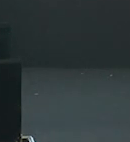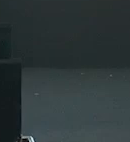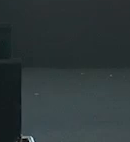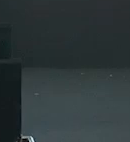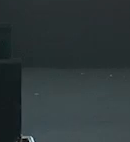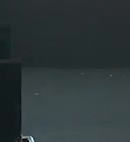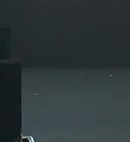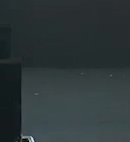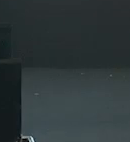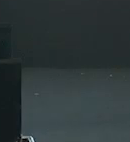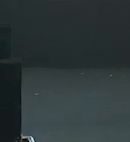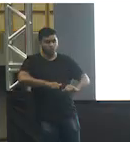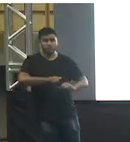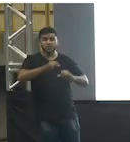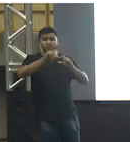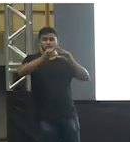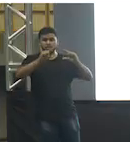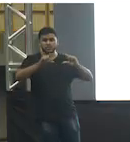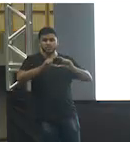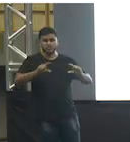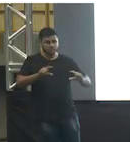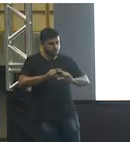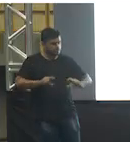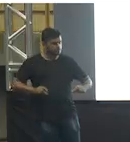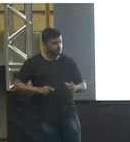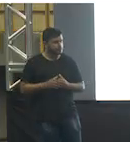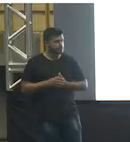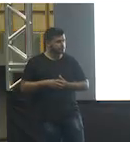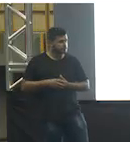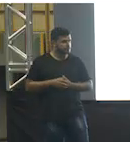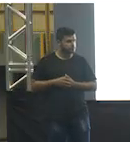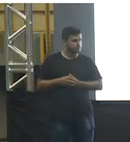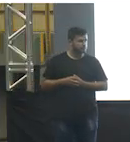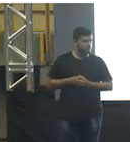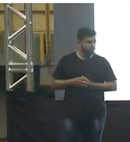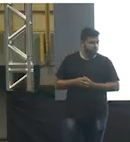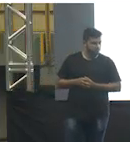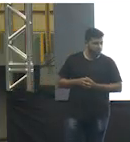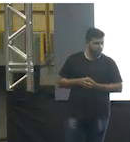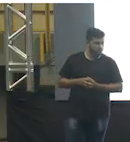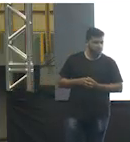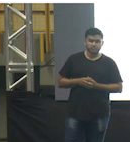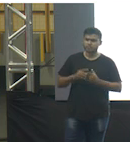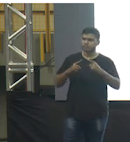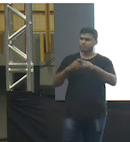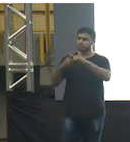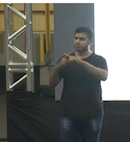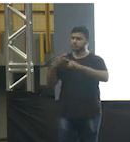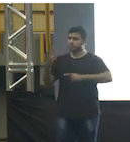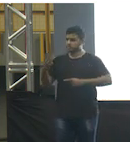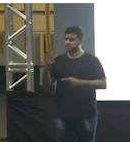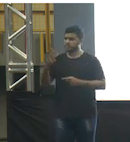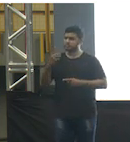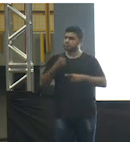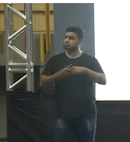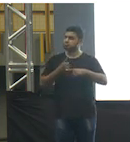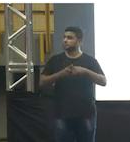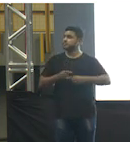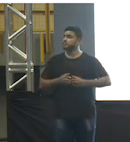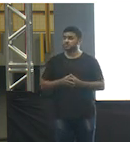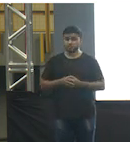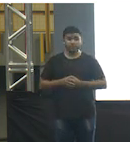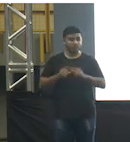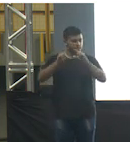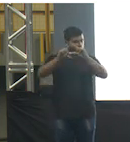fazer? Primeira reação, tu vai multiplicar por 3. Por que que eu vou multiplicar por 3? Está vendo